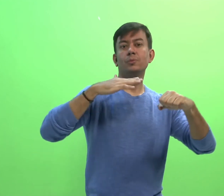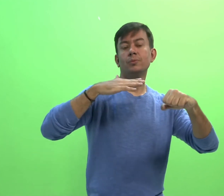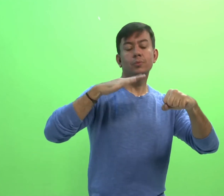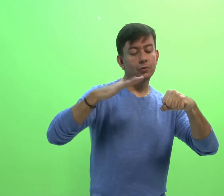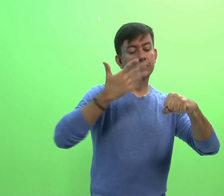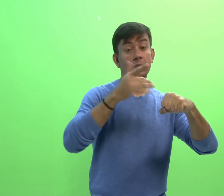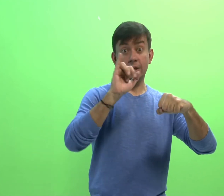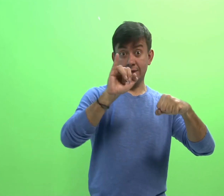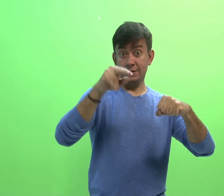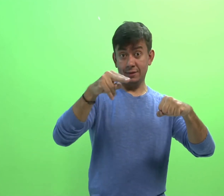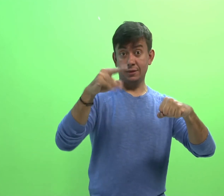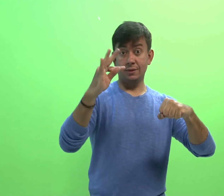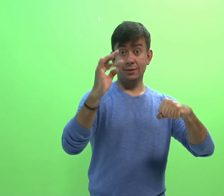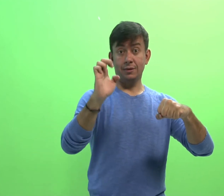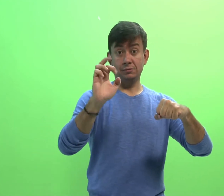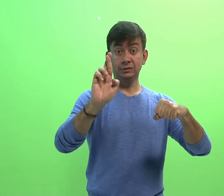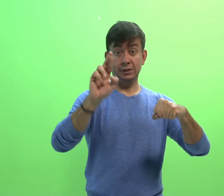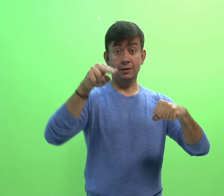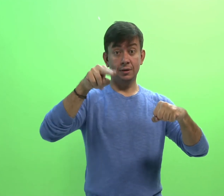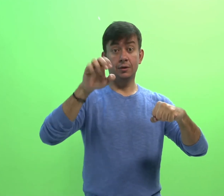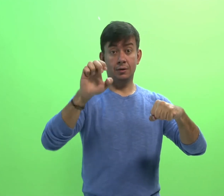Então, esse é o sinal para a internet.